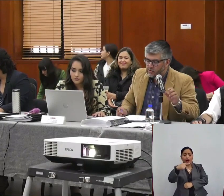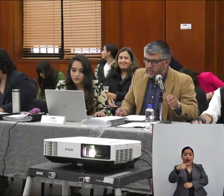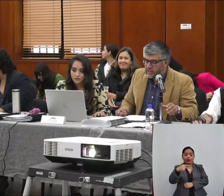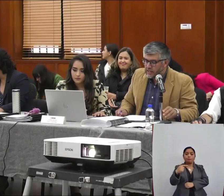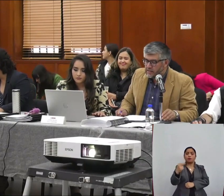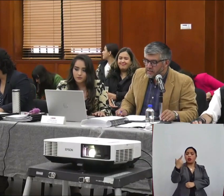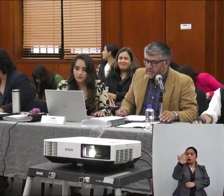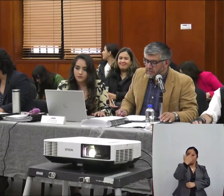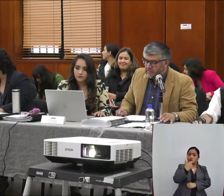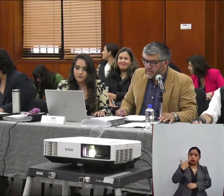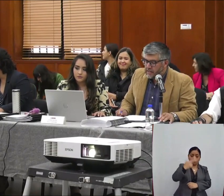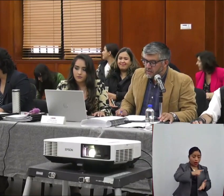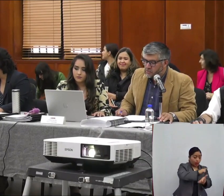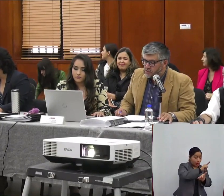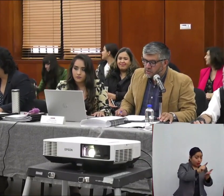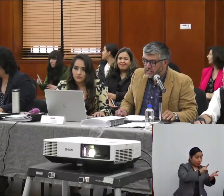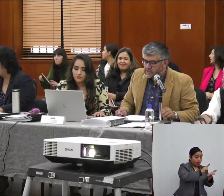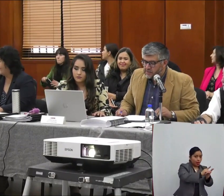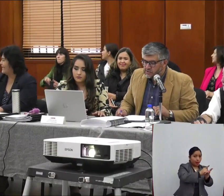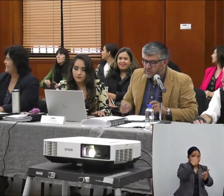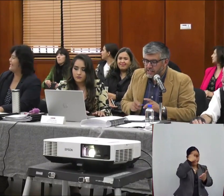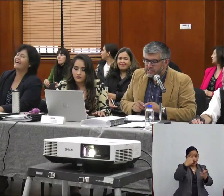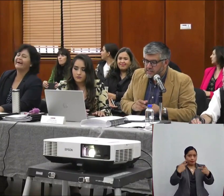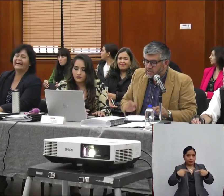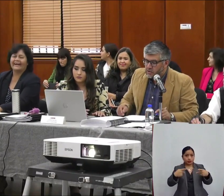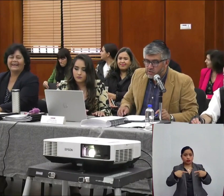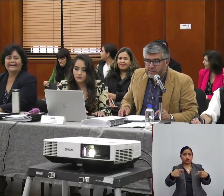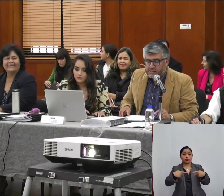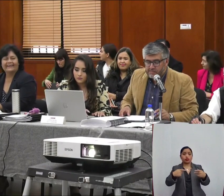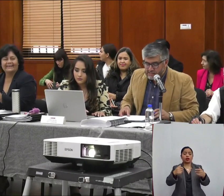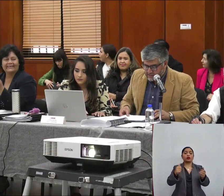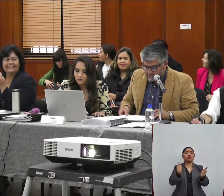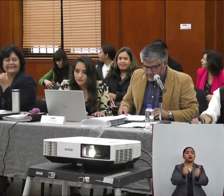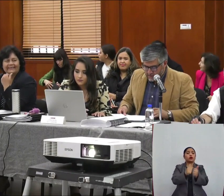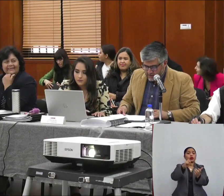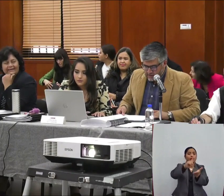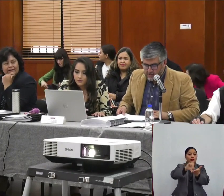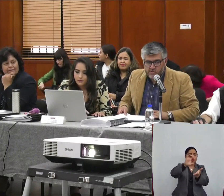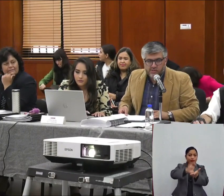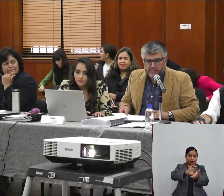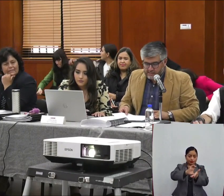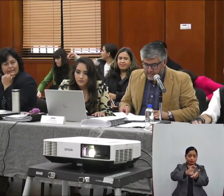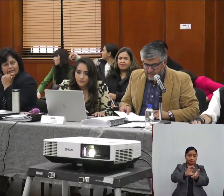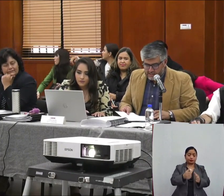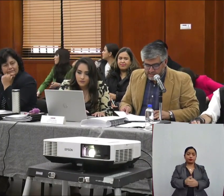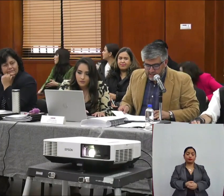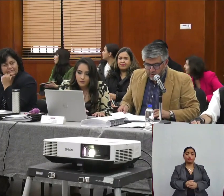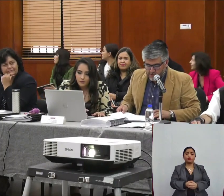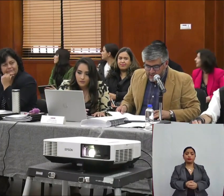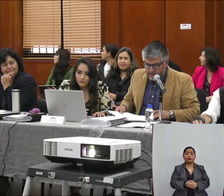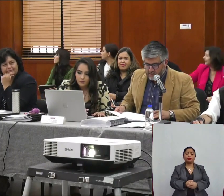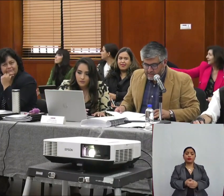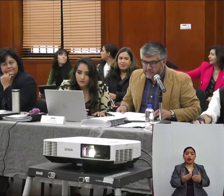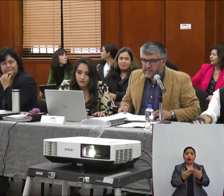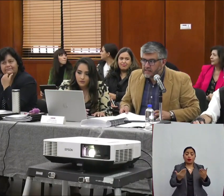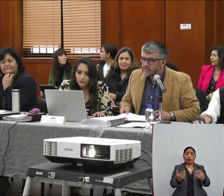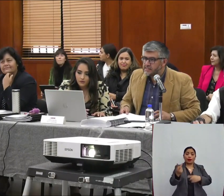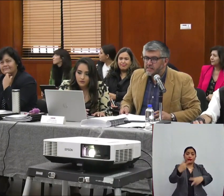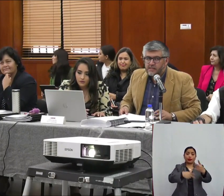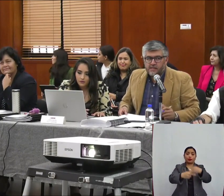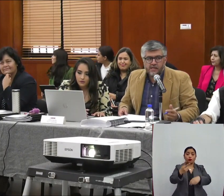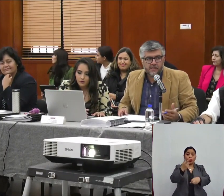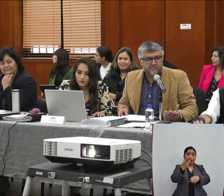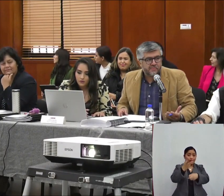proyecto de ley para la inclusión de las personas con discapacidad. Llegamos a esta tercera jornada de